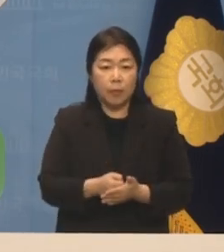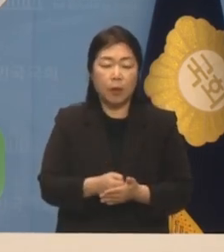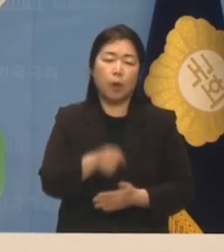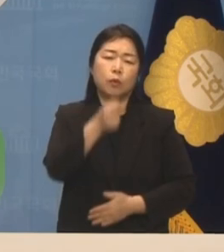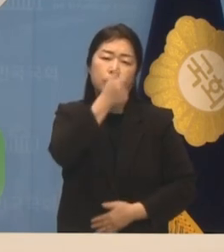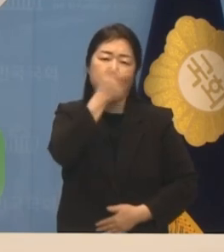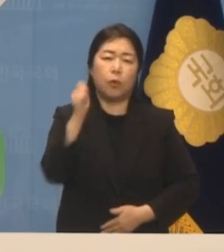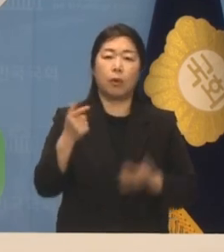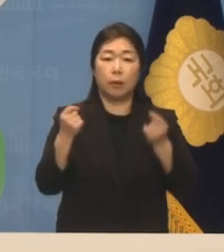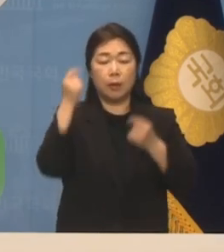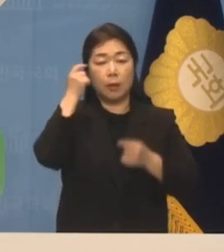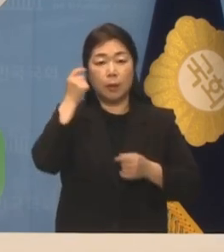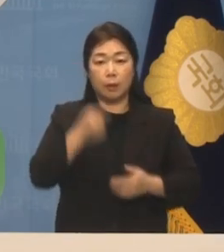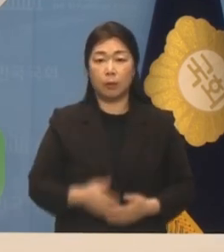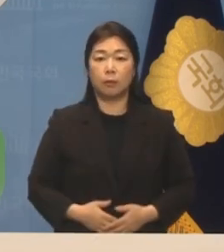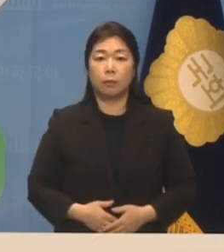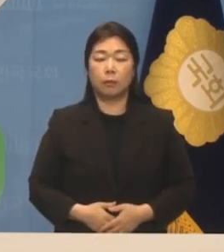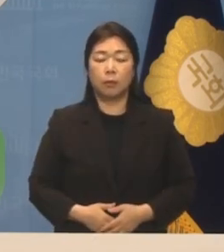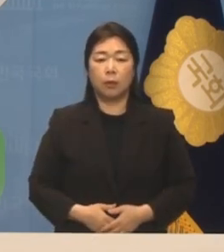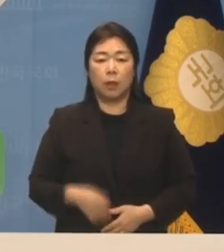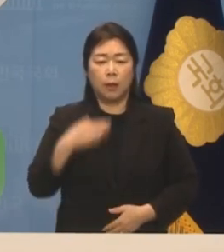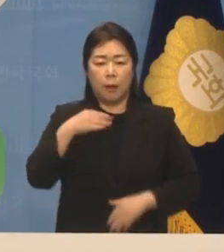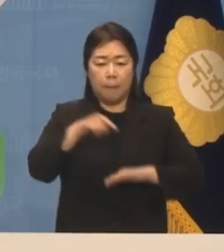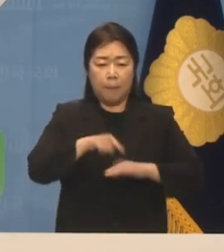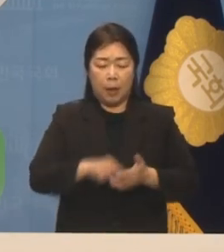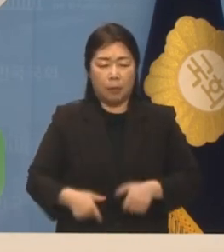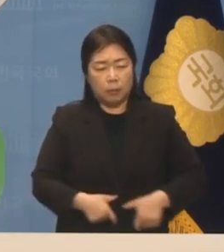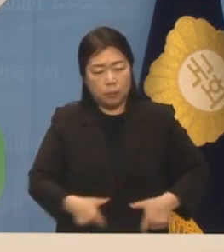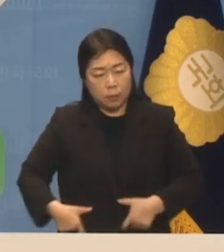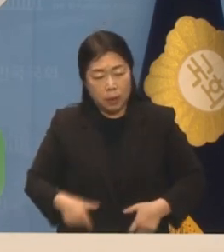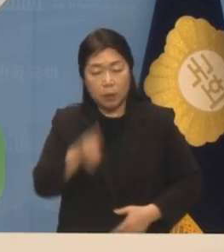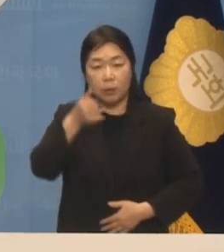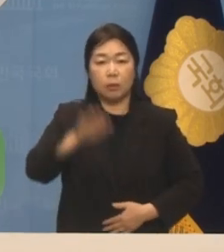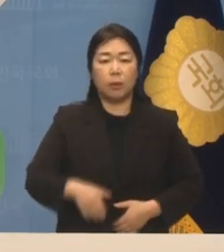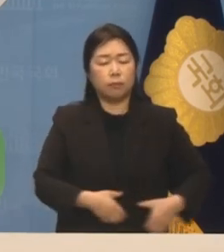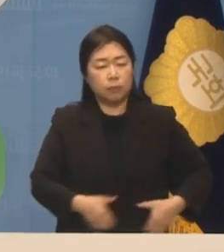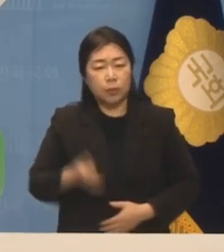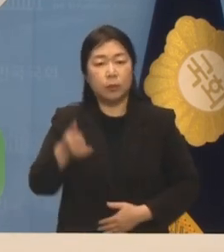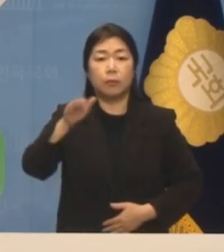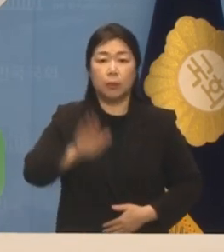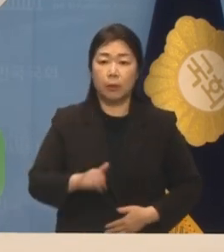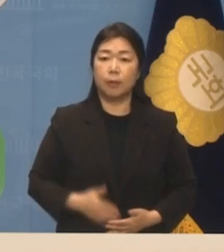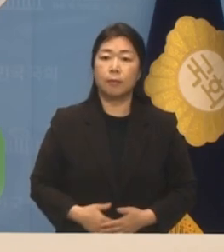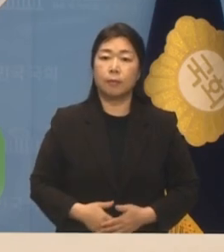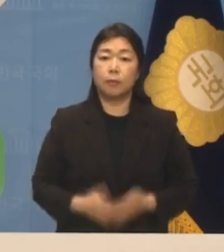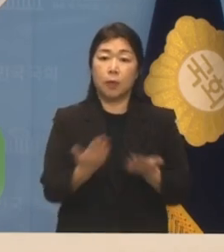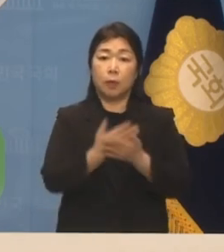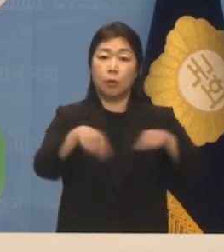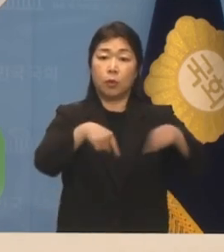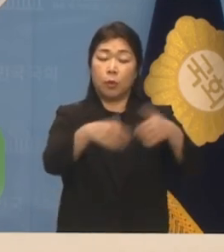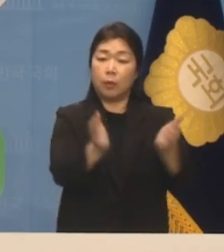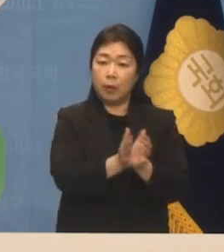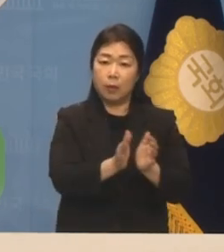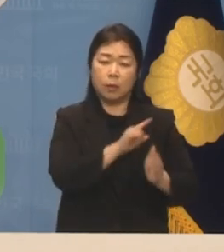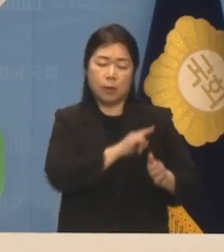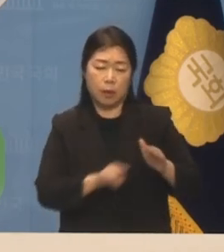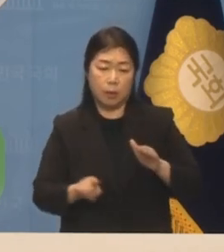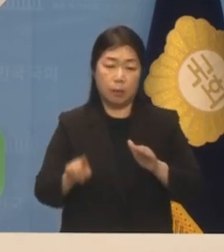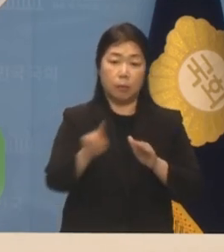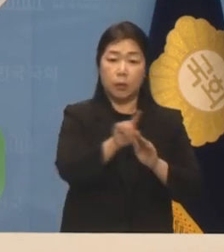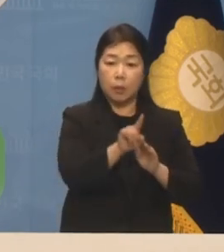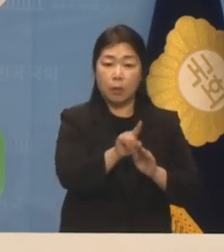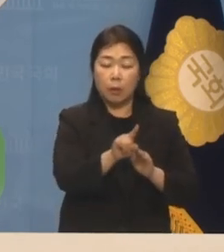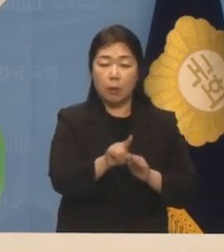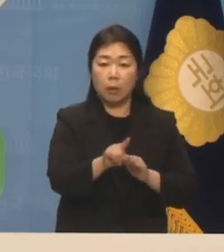싶습니다. 그래서 이런 제가 진보정당의 최일선에서 대표를 맡고 비례대표 후보로